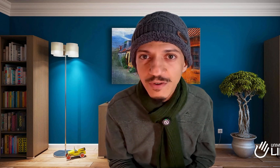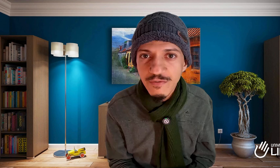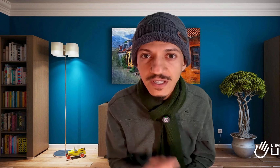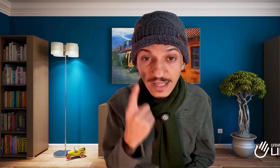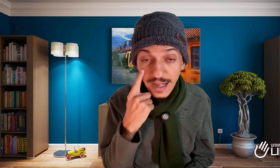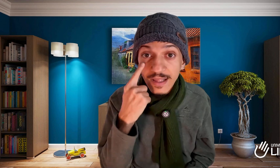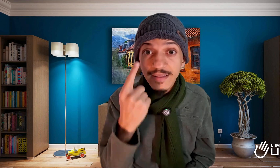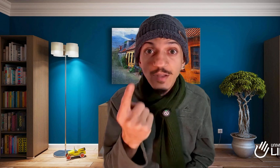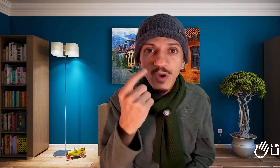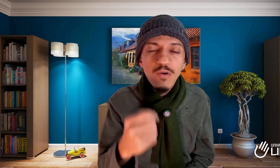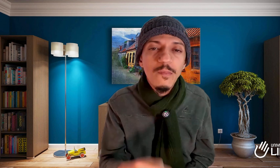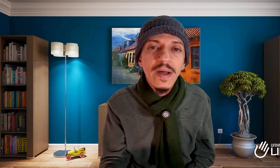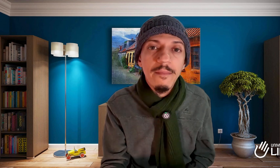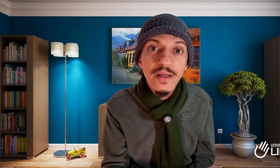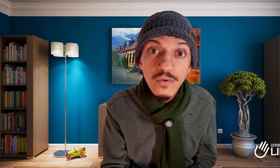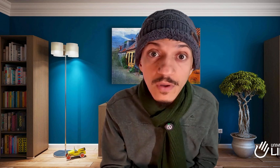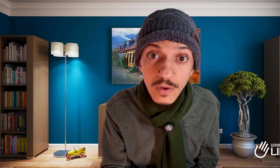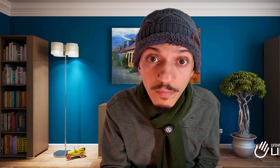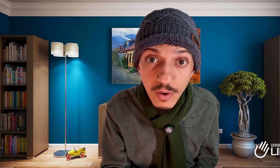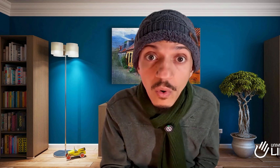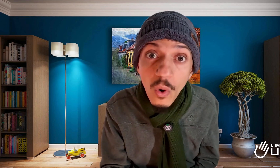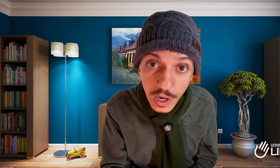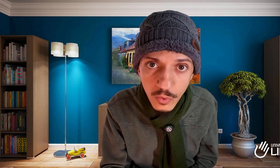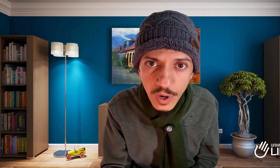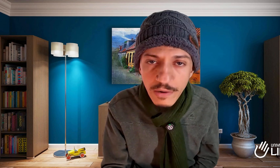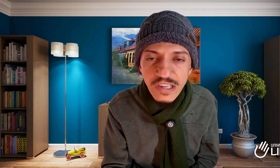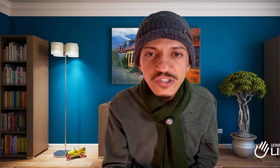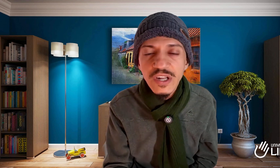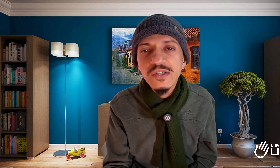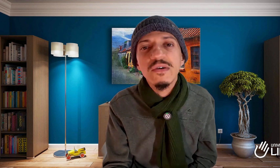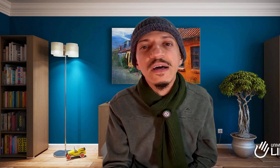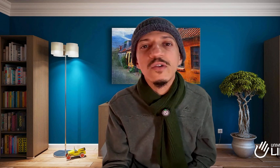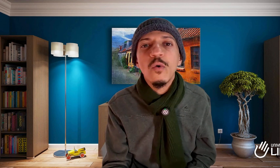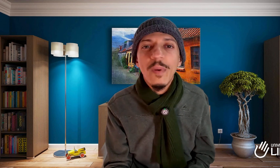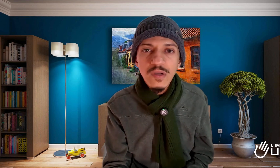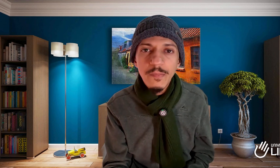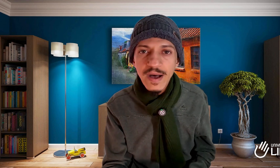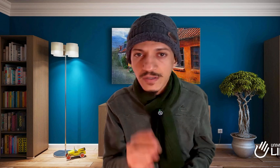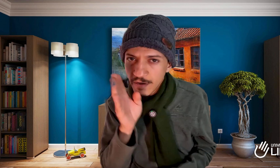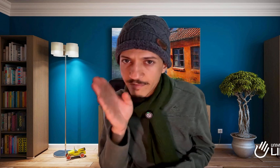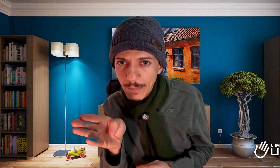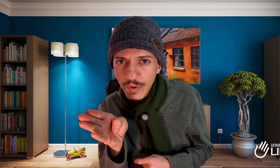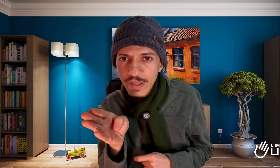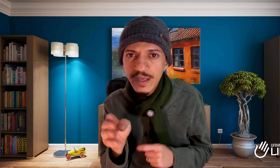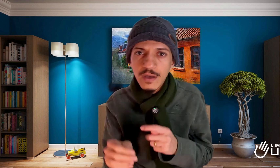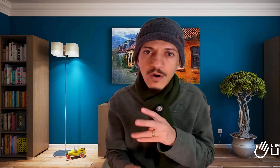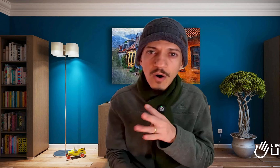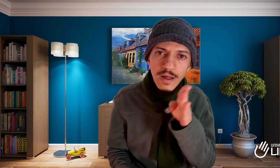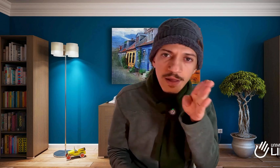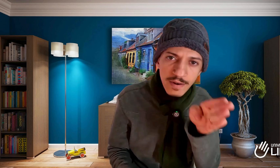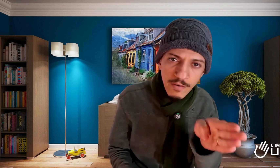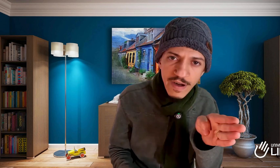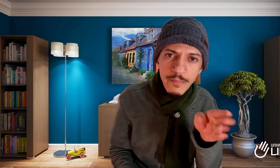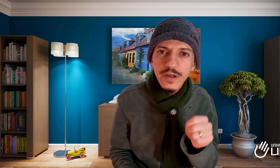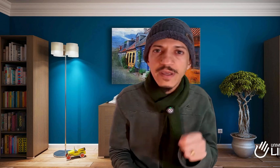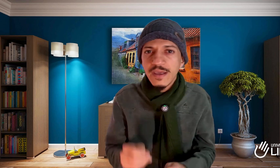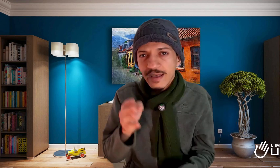você está, tendo o meu acompanhamento, o meu olho no olho, te direcionando passo a passo. Vá por aqui, olha, não vá por aqui, siga